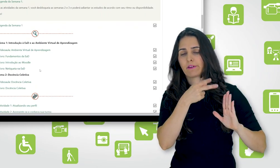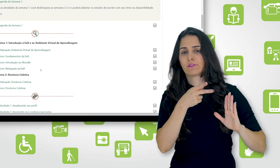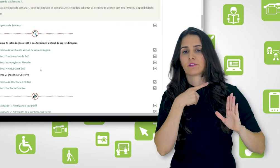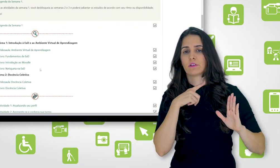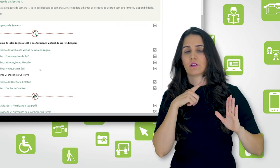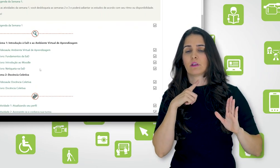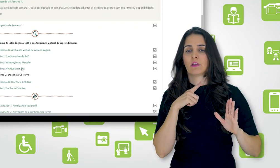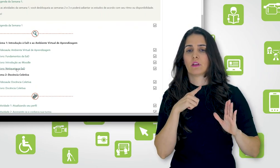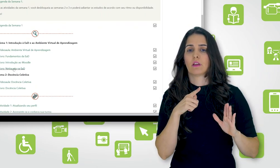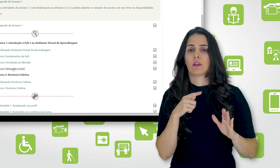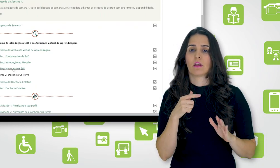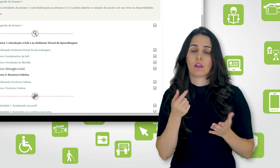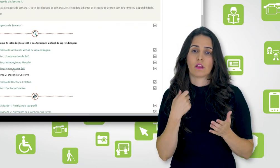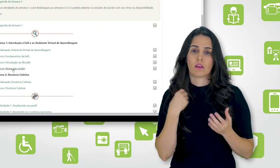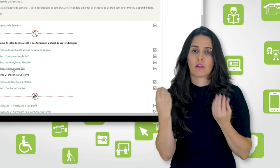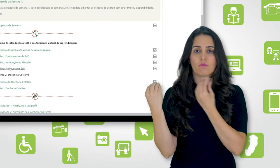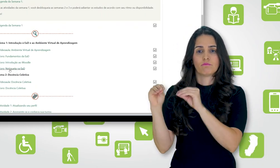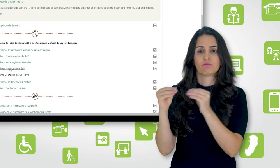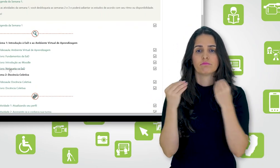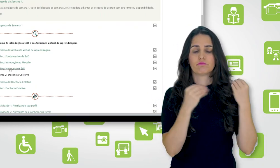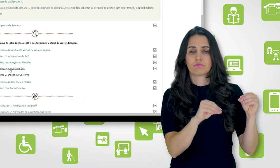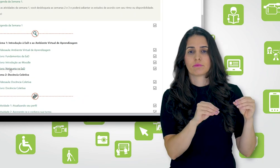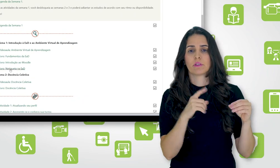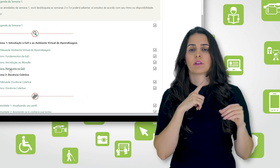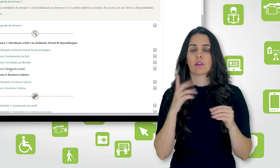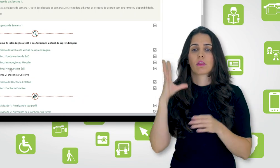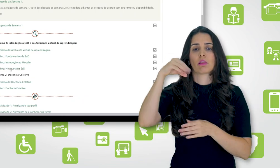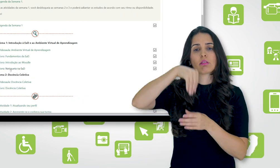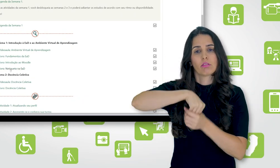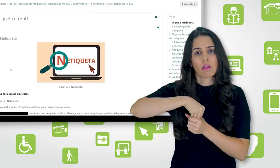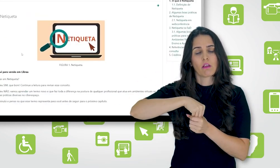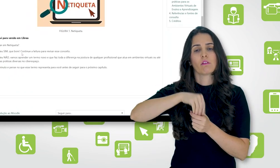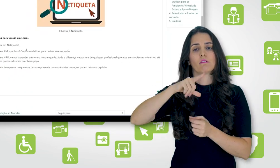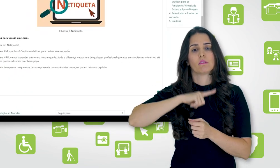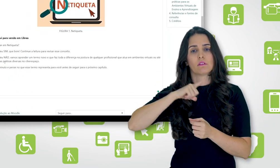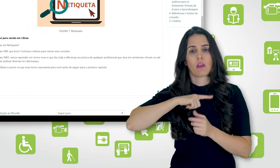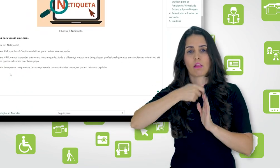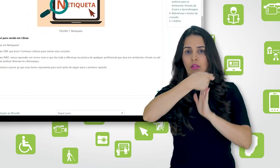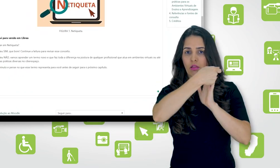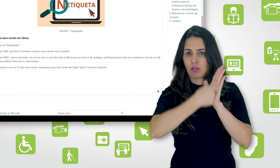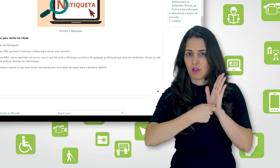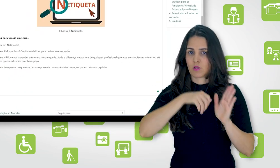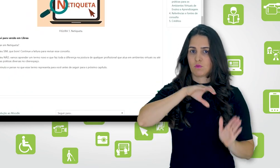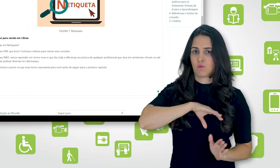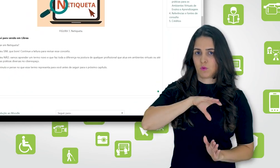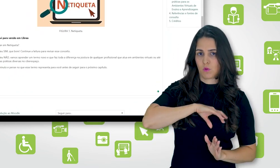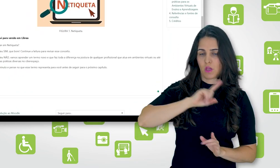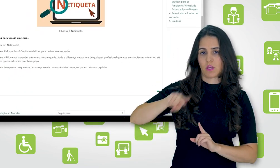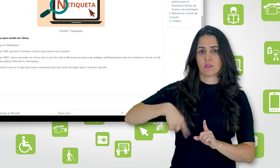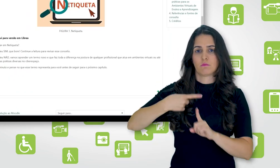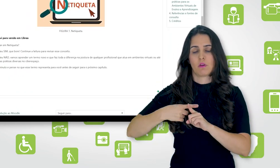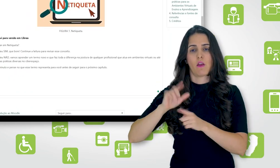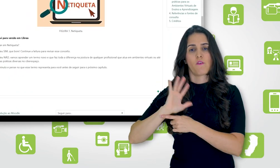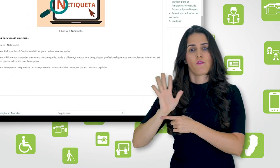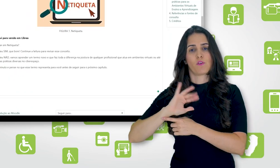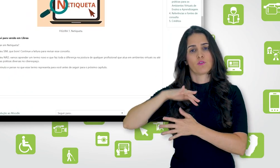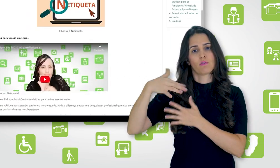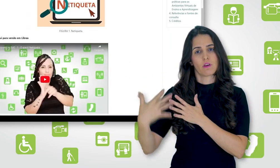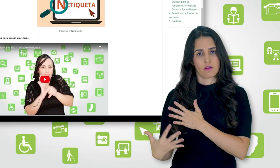seja duplicado e no mesmo material você tem tanto o texto quanto o vídeo em